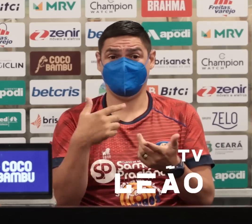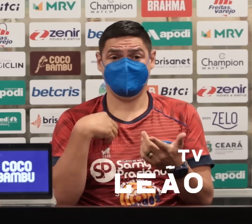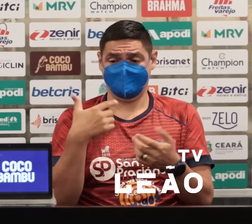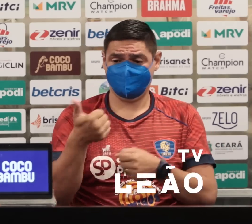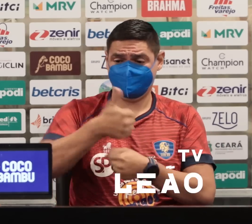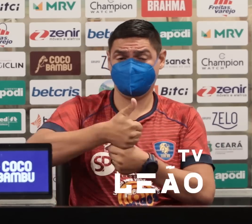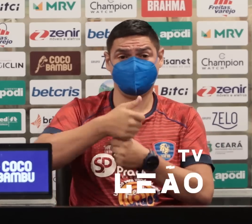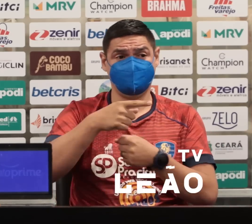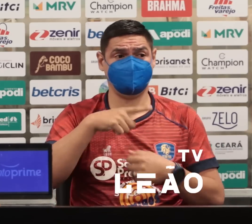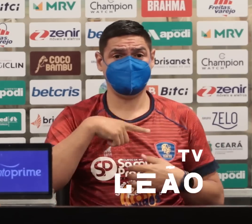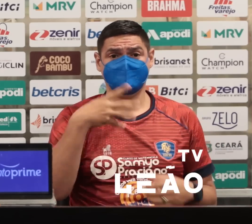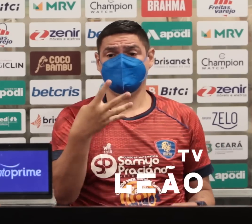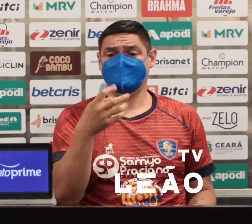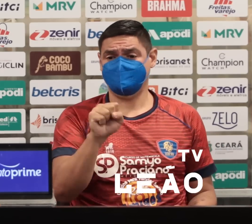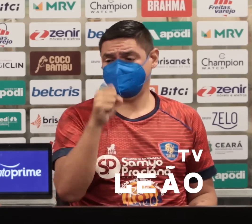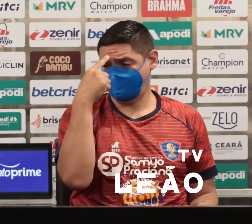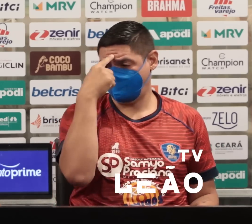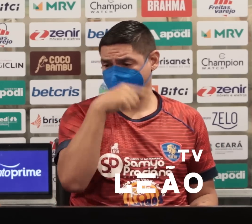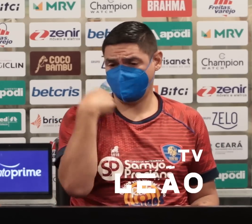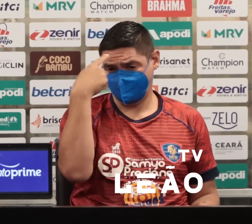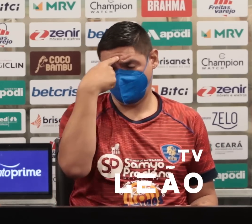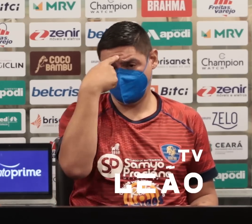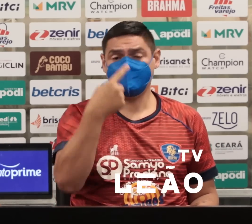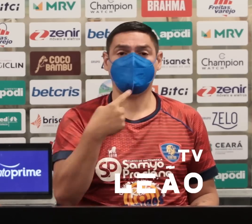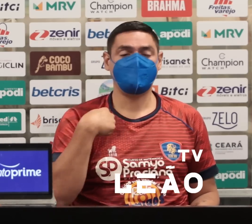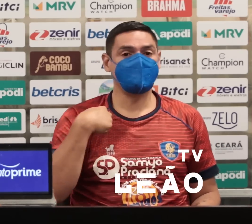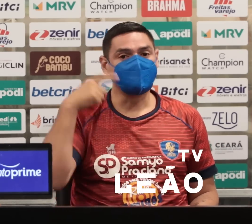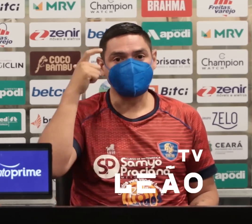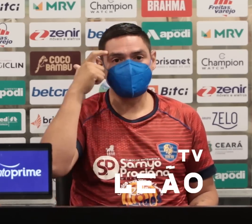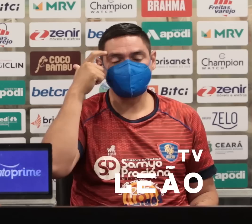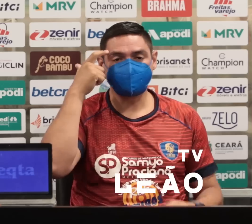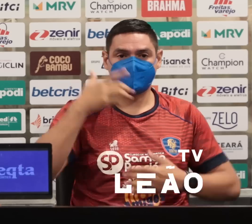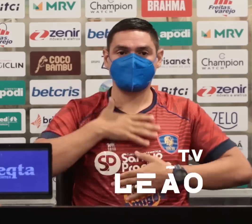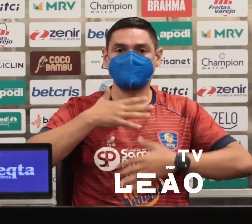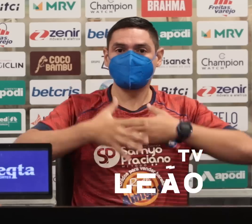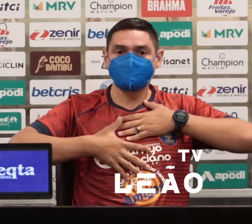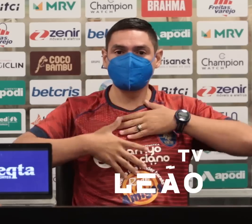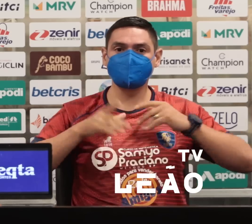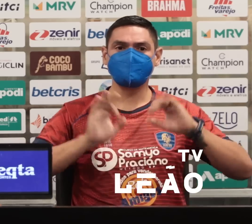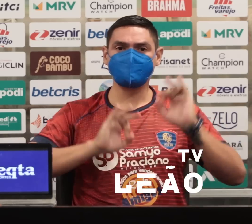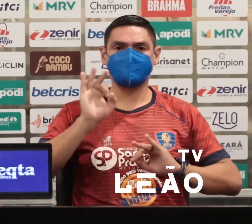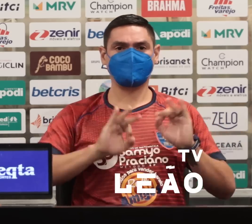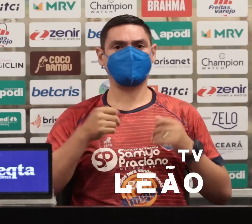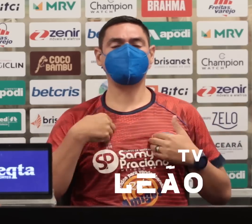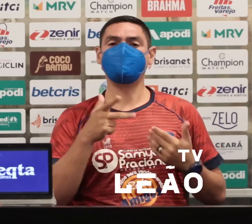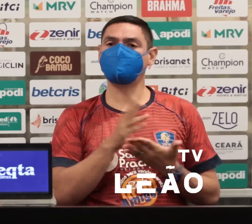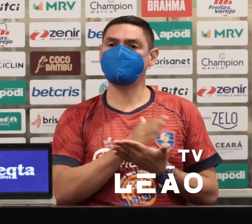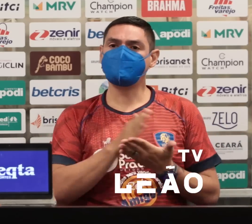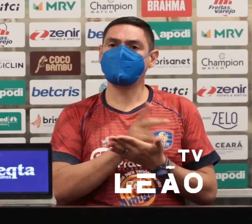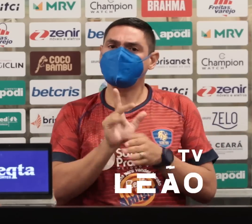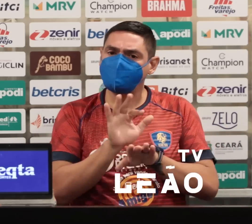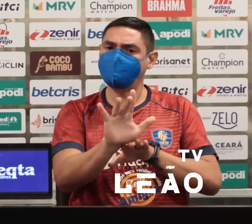yo también pienso que o aspecto físico en cuanto a intensidad de juego,